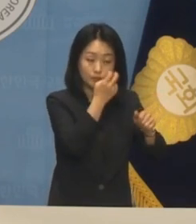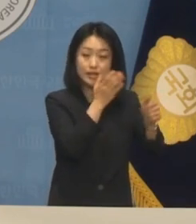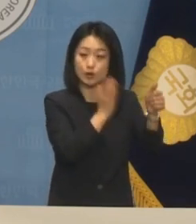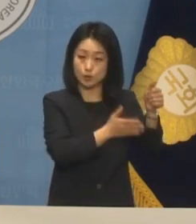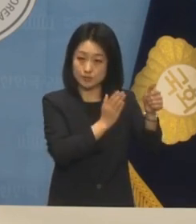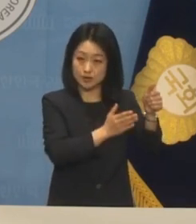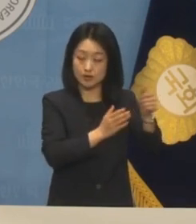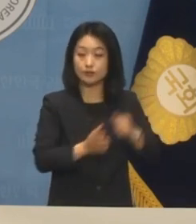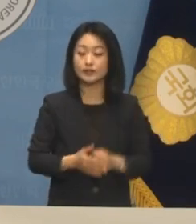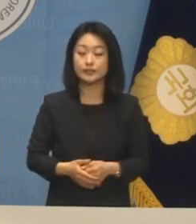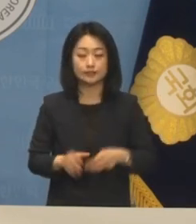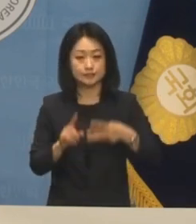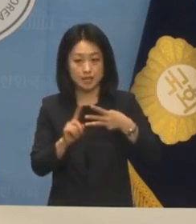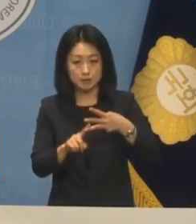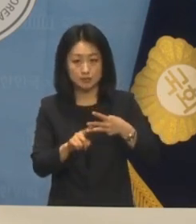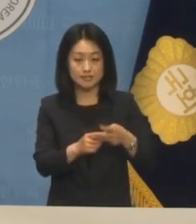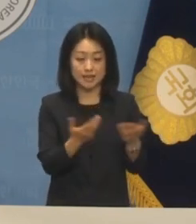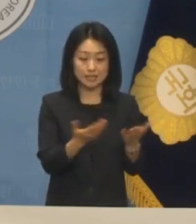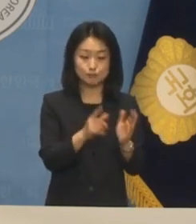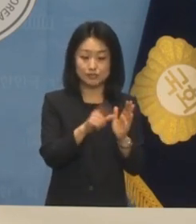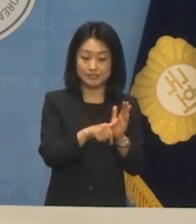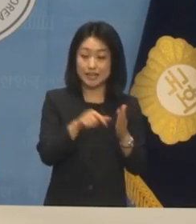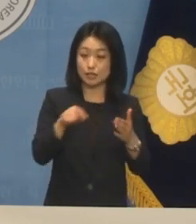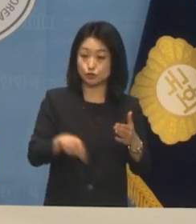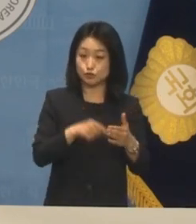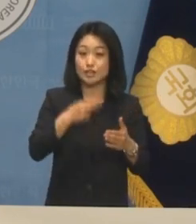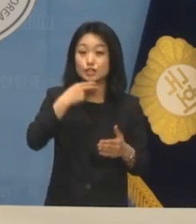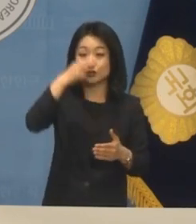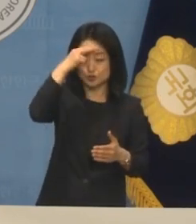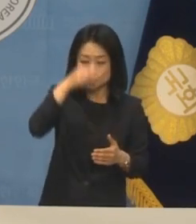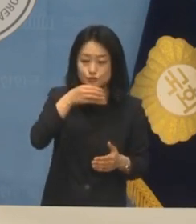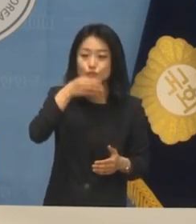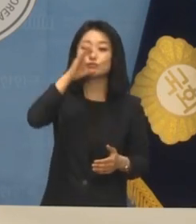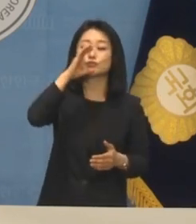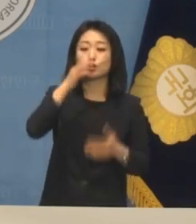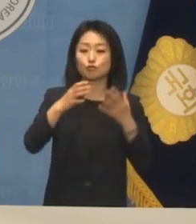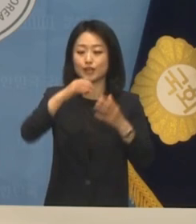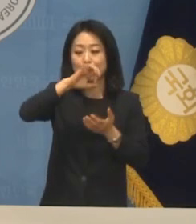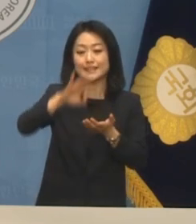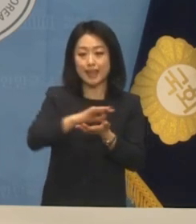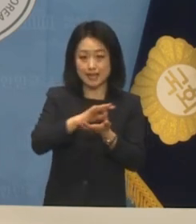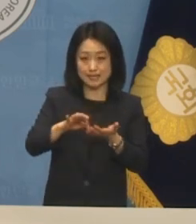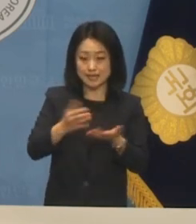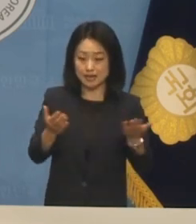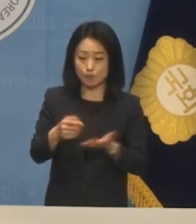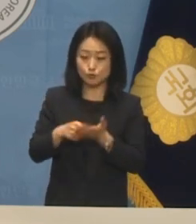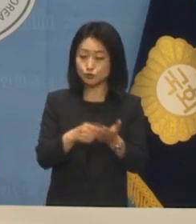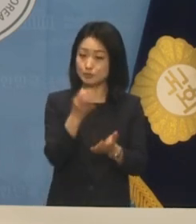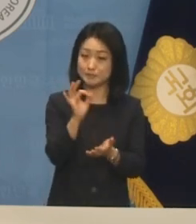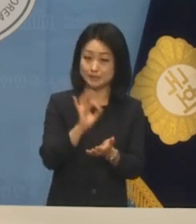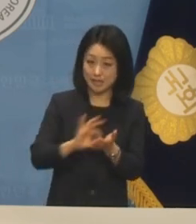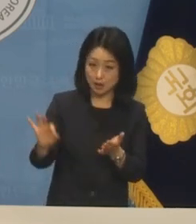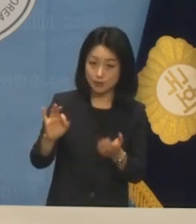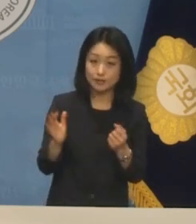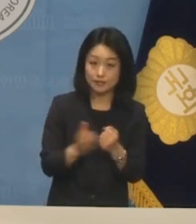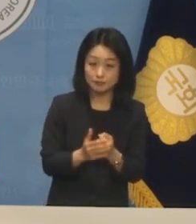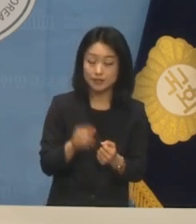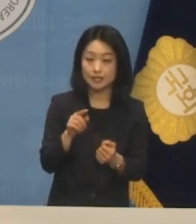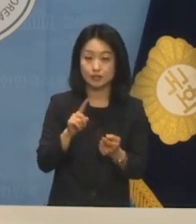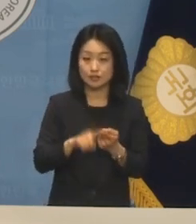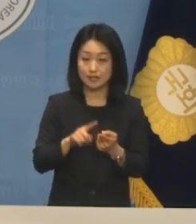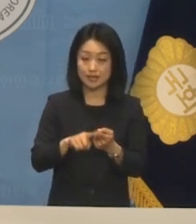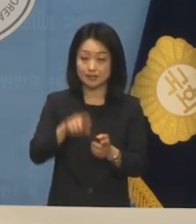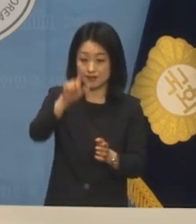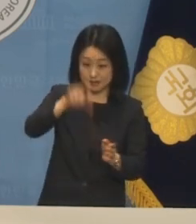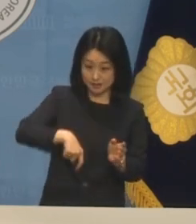요청합니다. 마지막으로 세 번째, 근무 시간 중 음주를 하고 국가 예산인 업무 추진비를 사용하여 이를